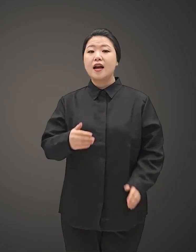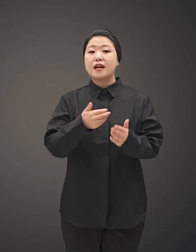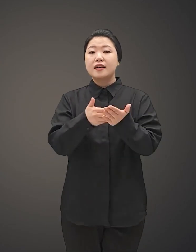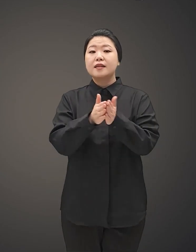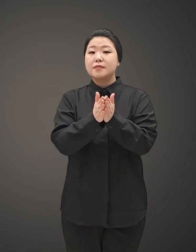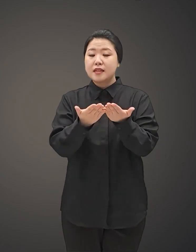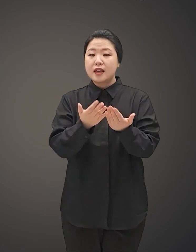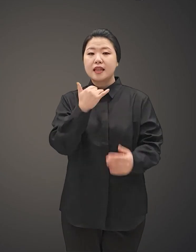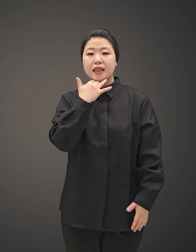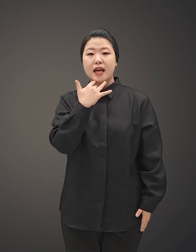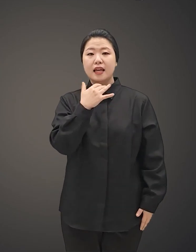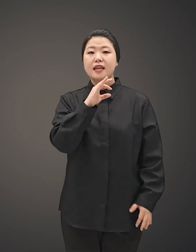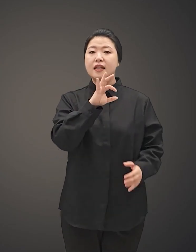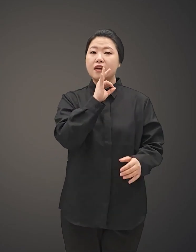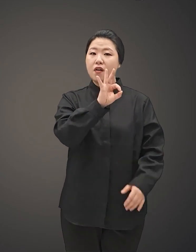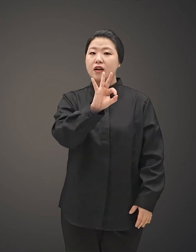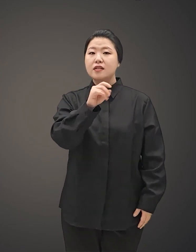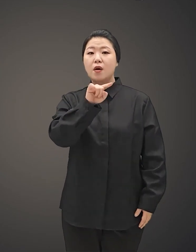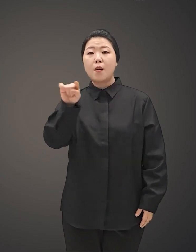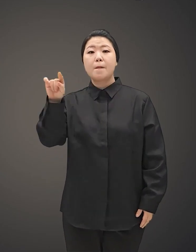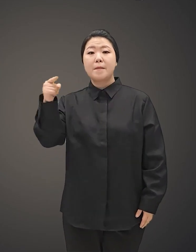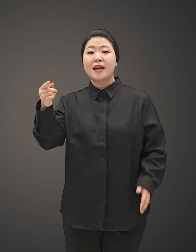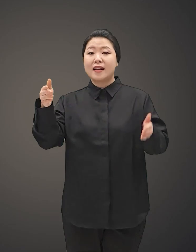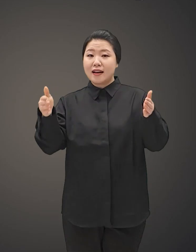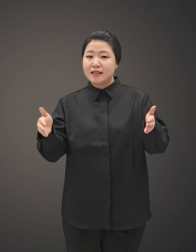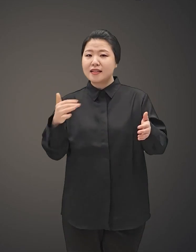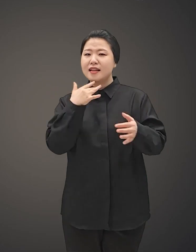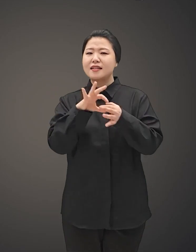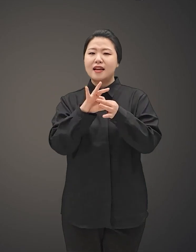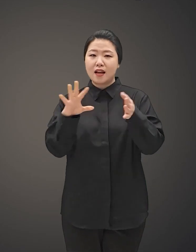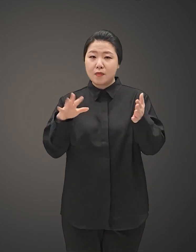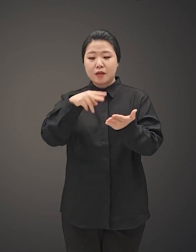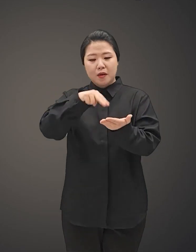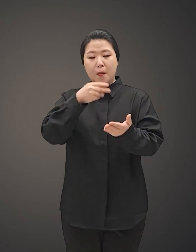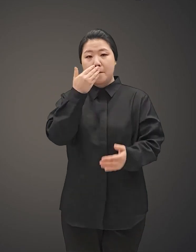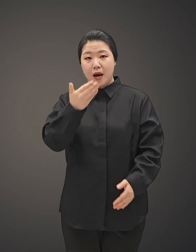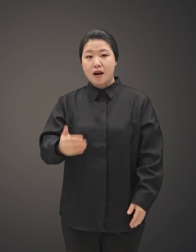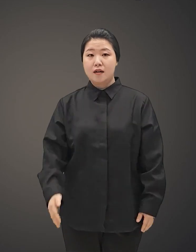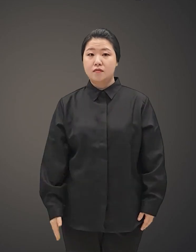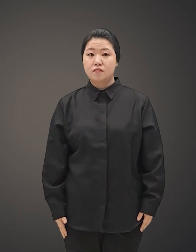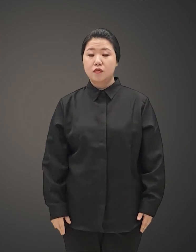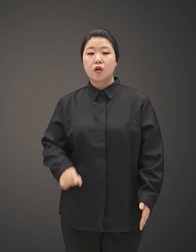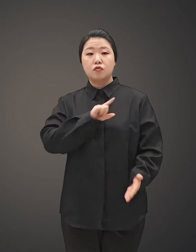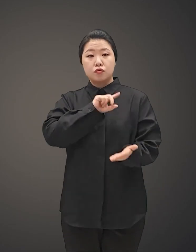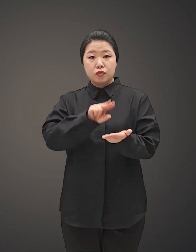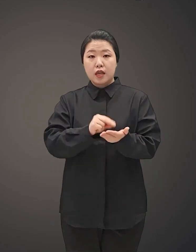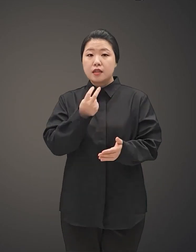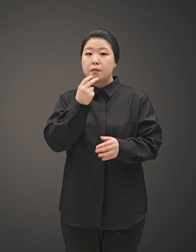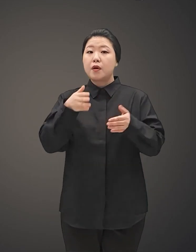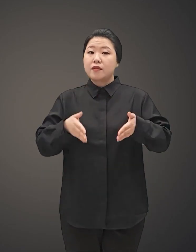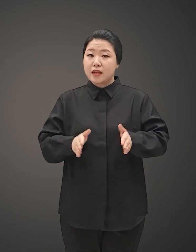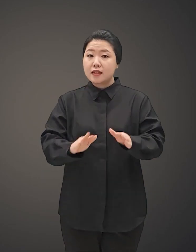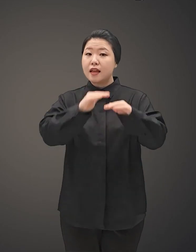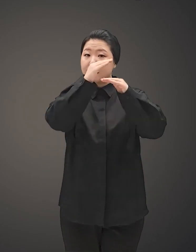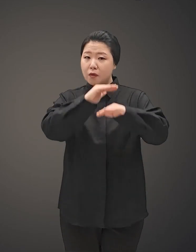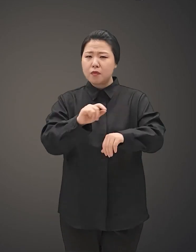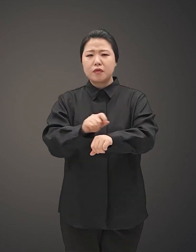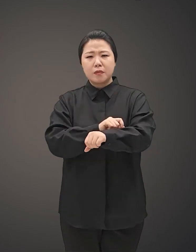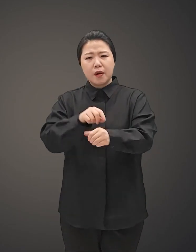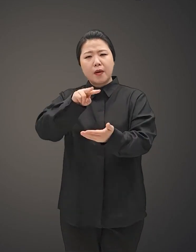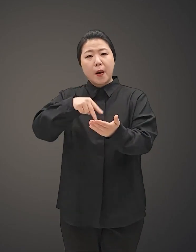그림책은 0세부터 100세까지 누구나 읽어도 좋은 장르인데요. 생명 탄생의 이야기를 담고 있는 작품이다